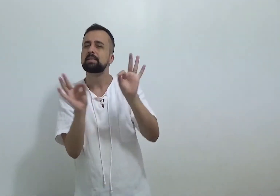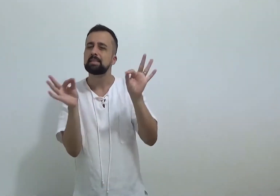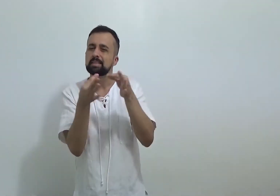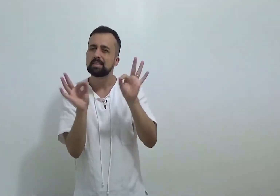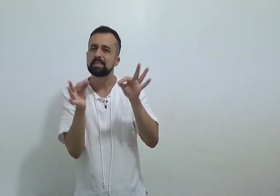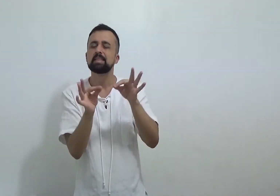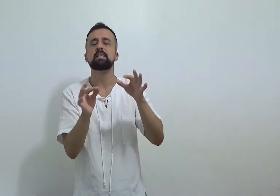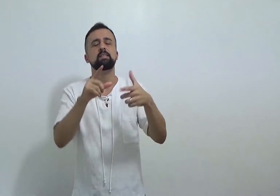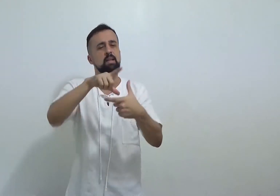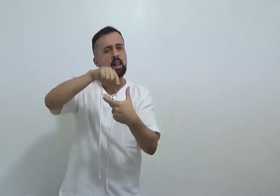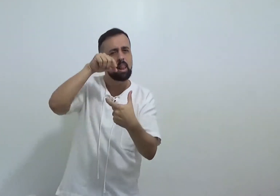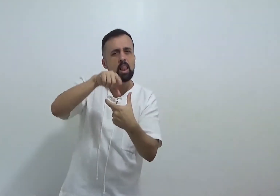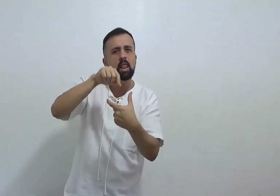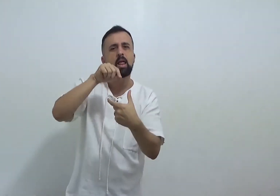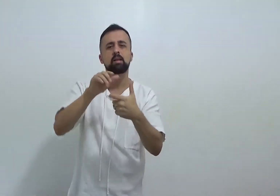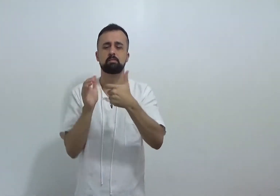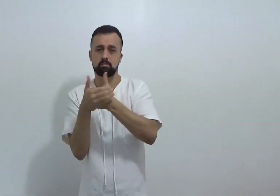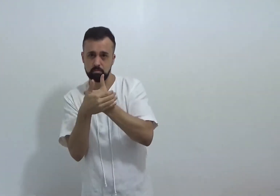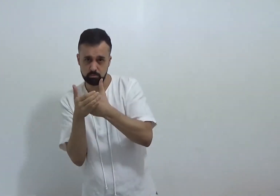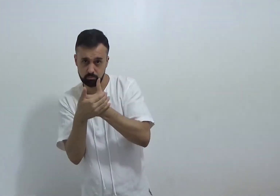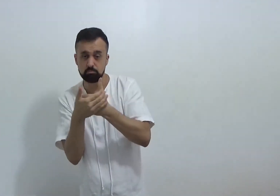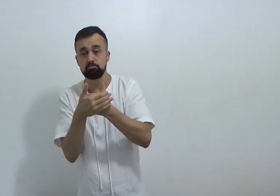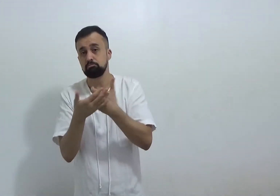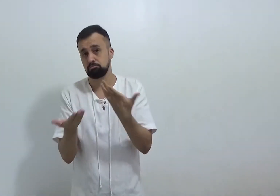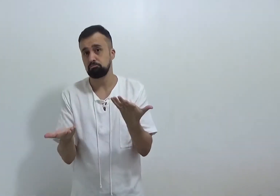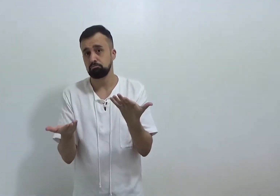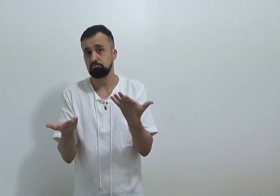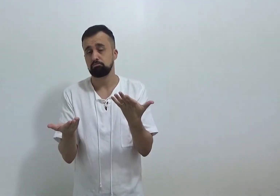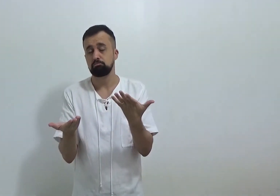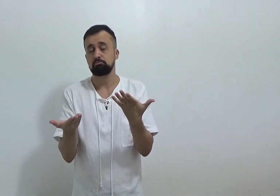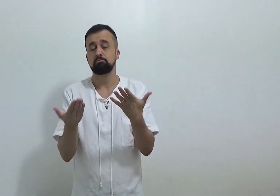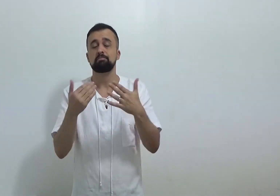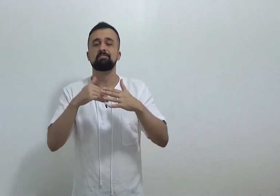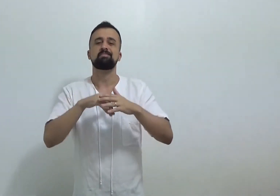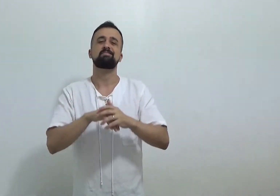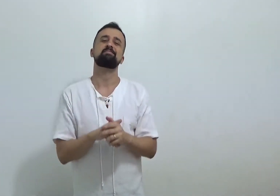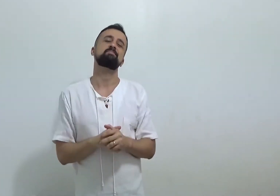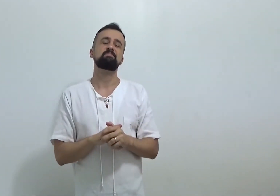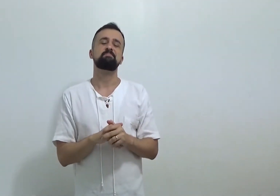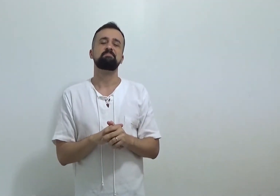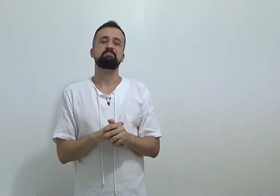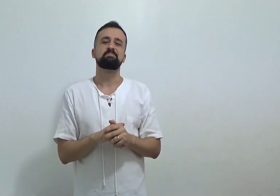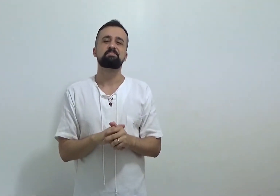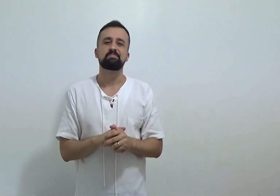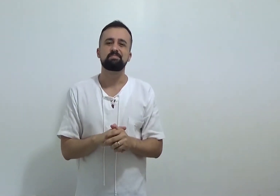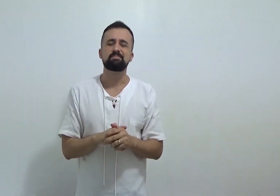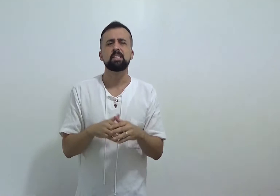da morfologia, sintaxe, léxico e terminologia.